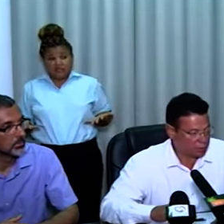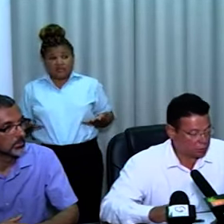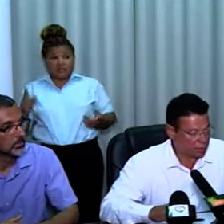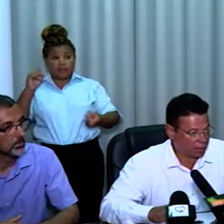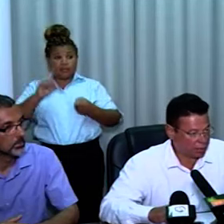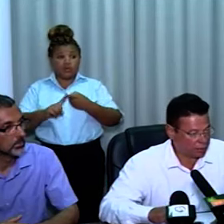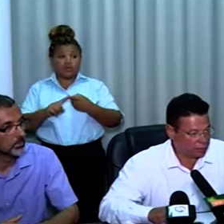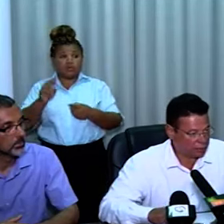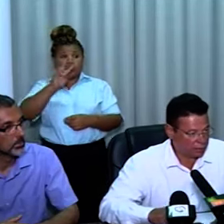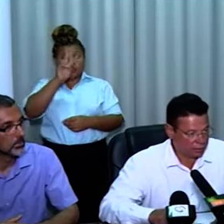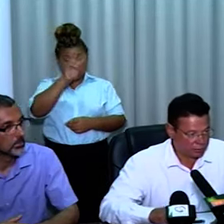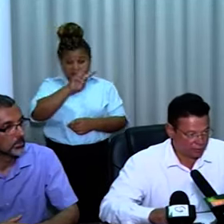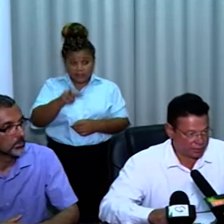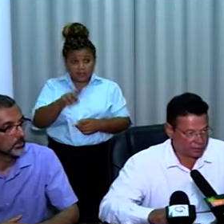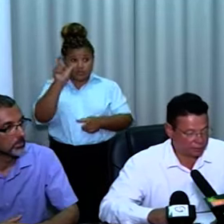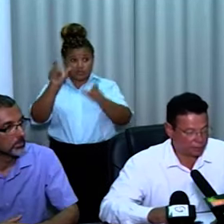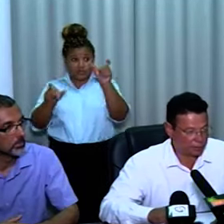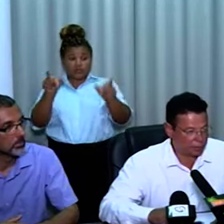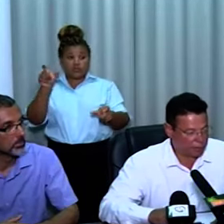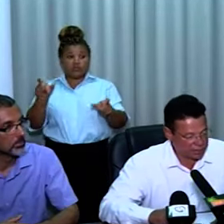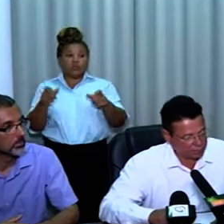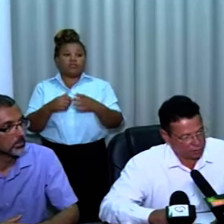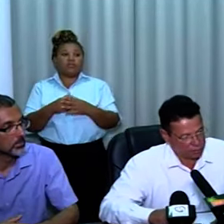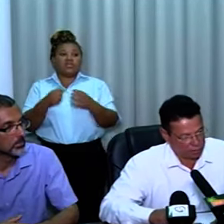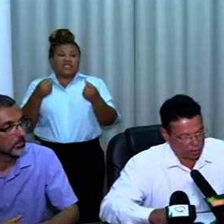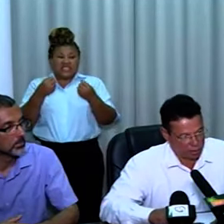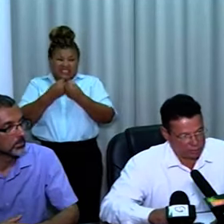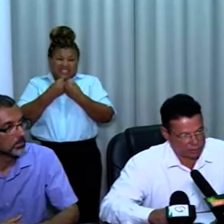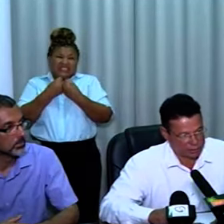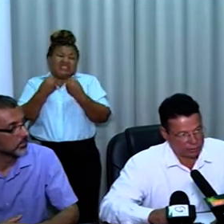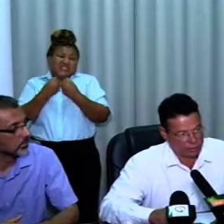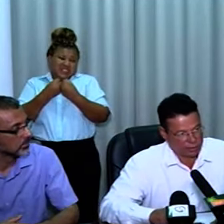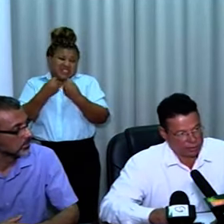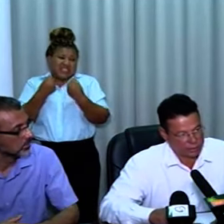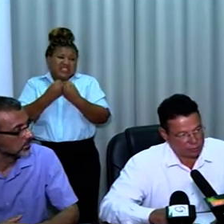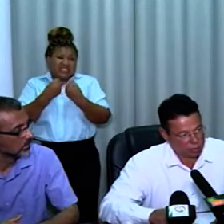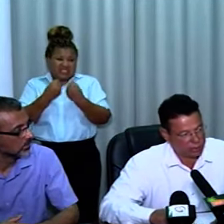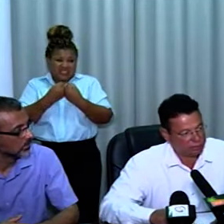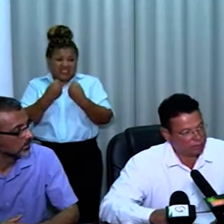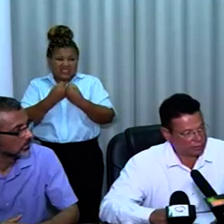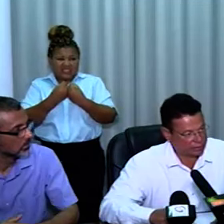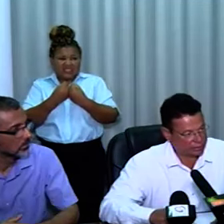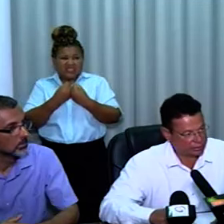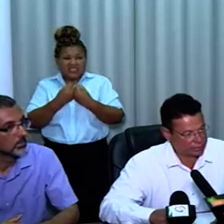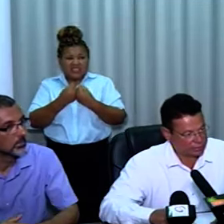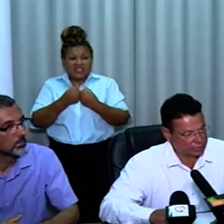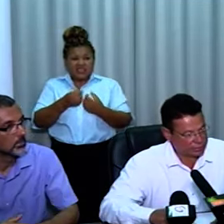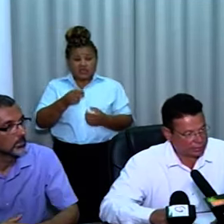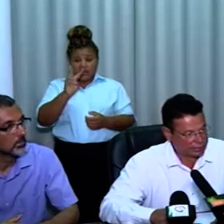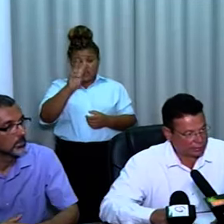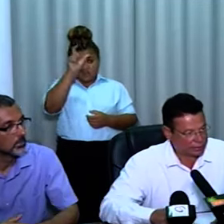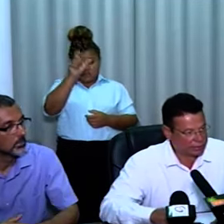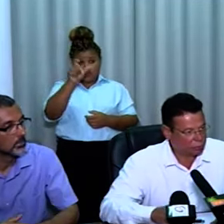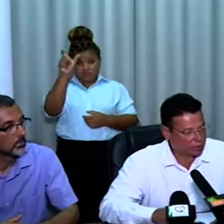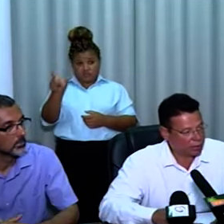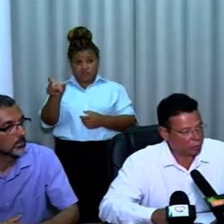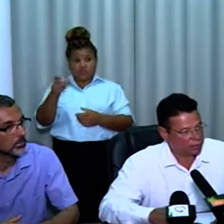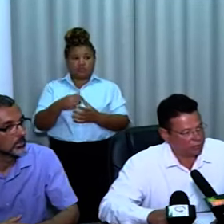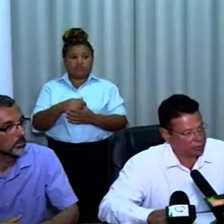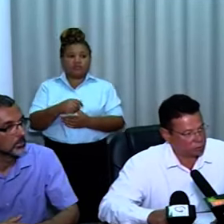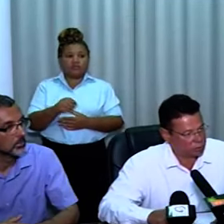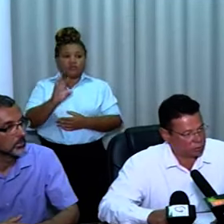avec les gens qui ont un il pas facile. Mais seulement, comme je l'ai dit, ça a des gens qui dans first class. C'est-à-dire, quand c'est des gens qui